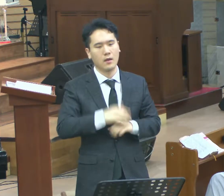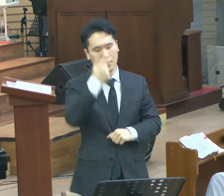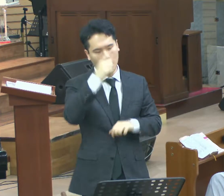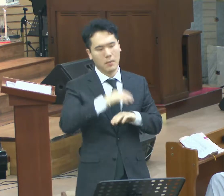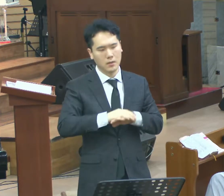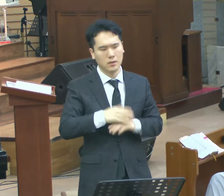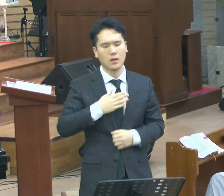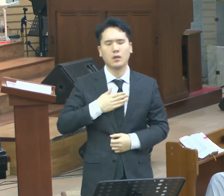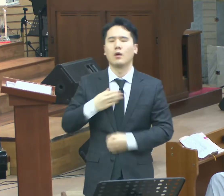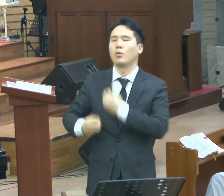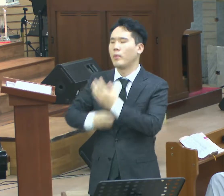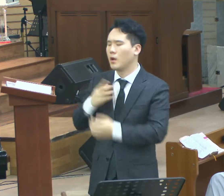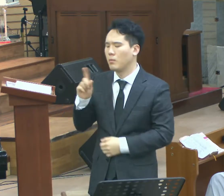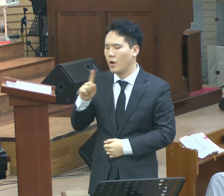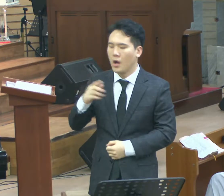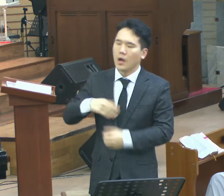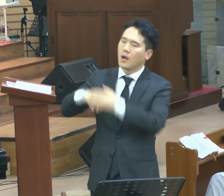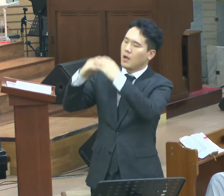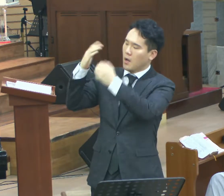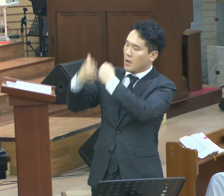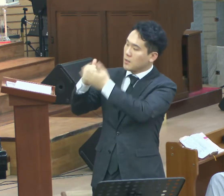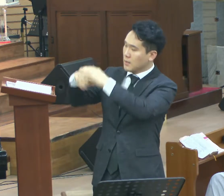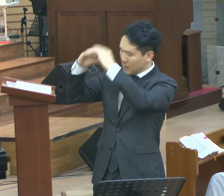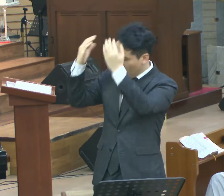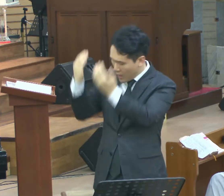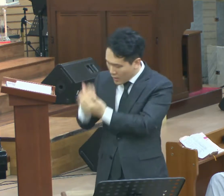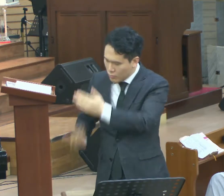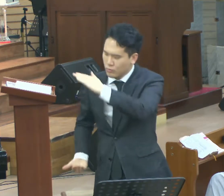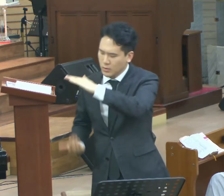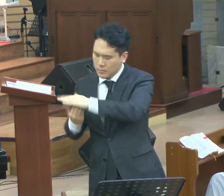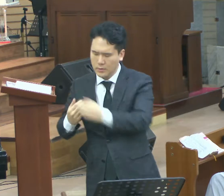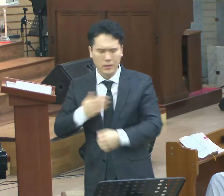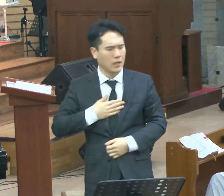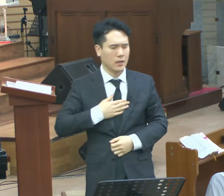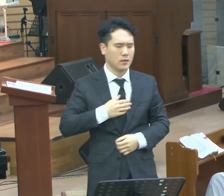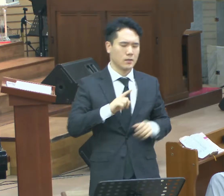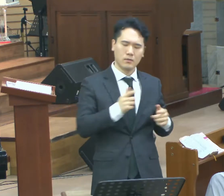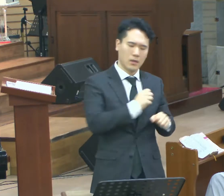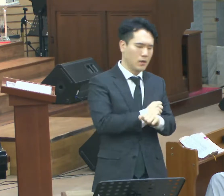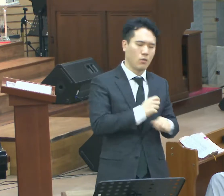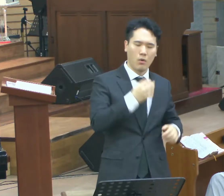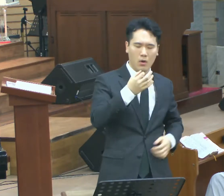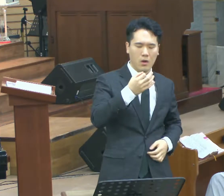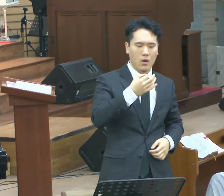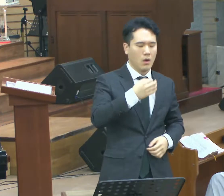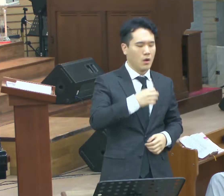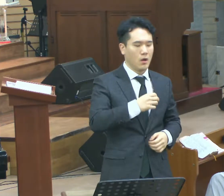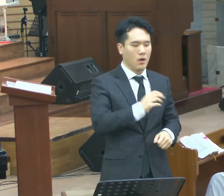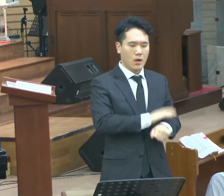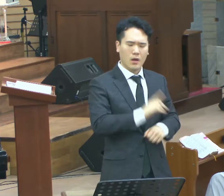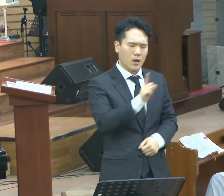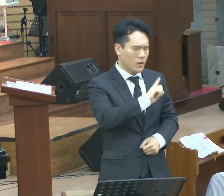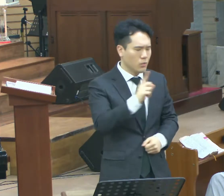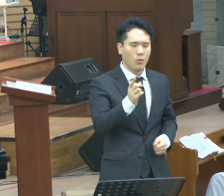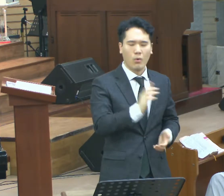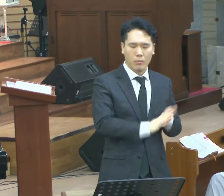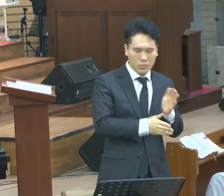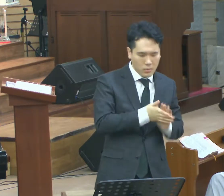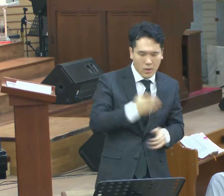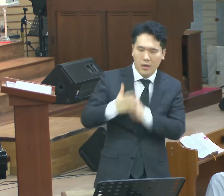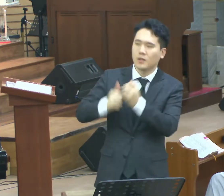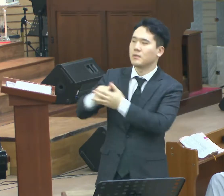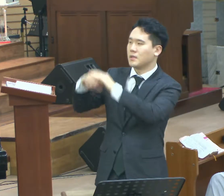우리가 잘한 것을 말하는 게 아니고 하나님이 이루신 것을 기억하고 감사하는 거죠. 그런데